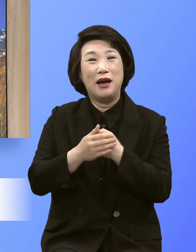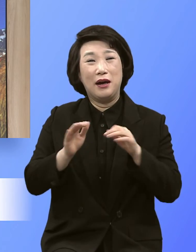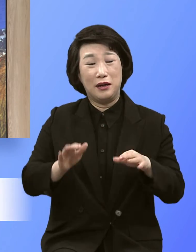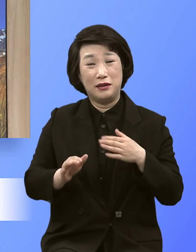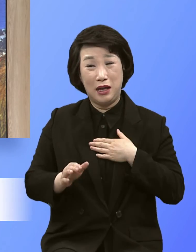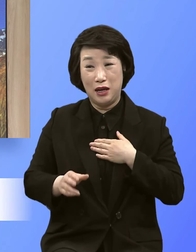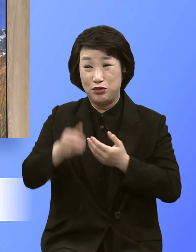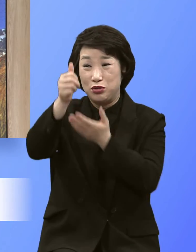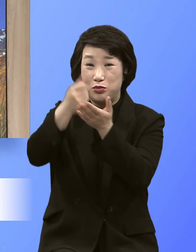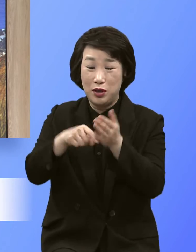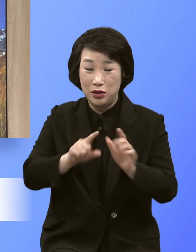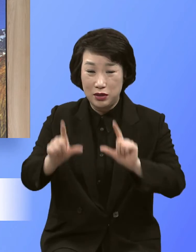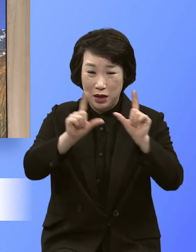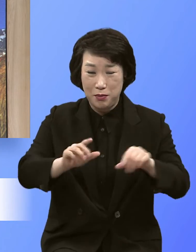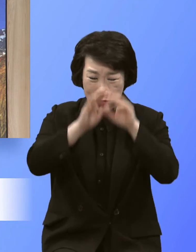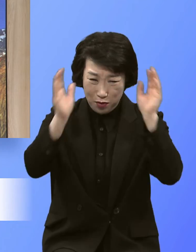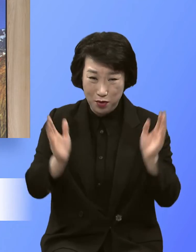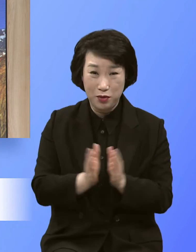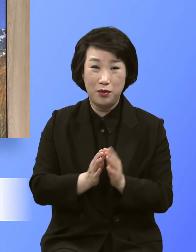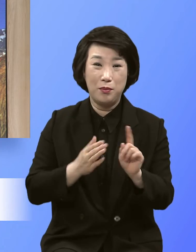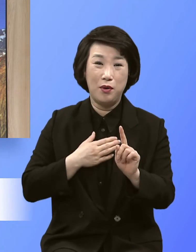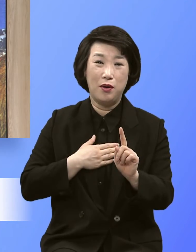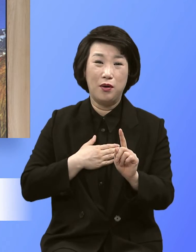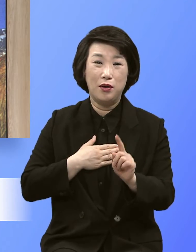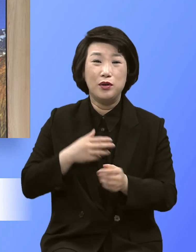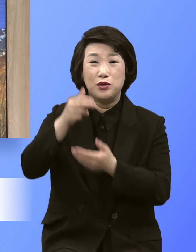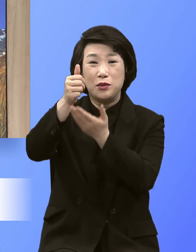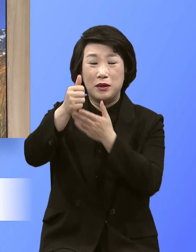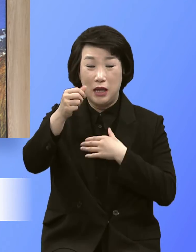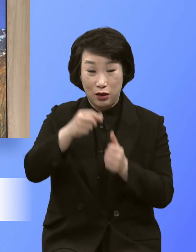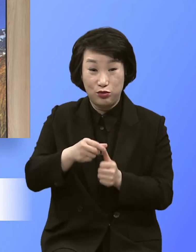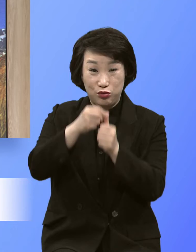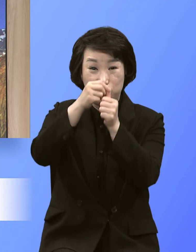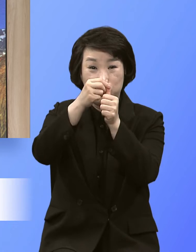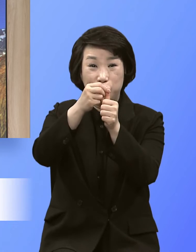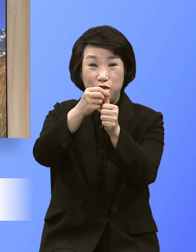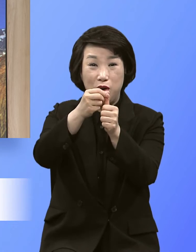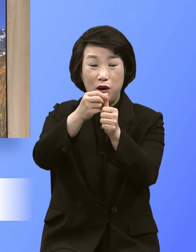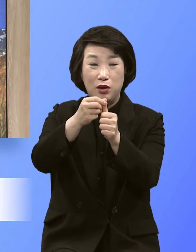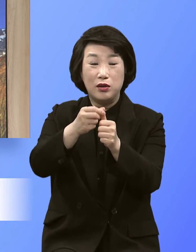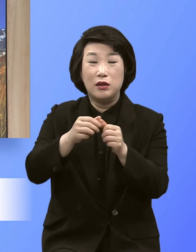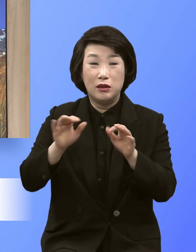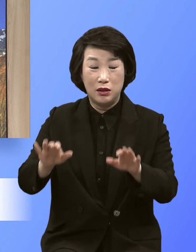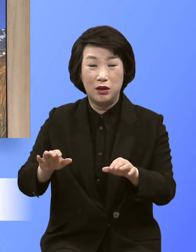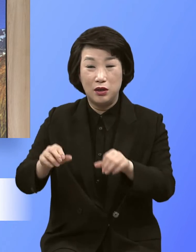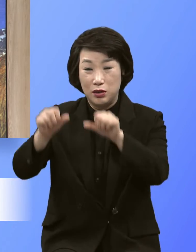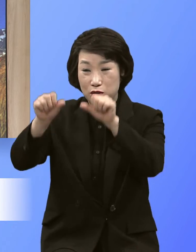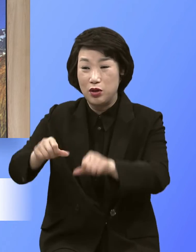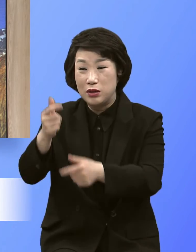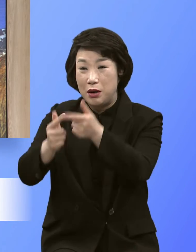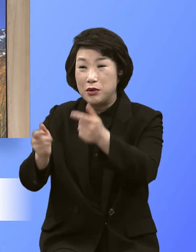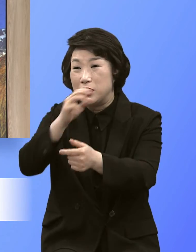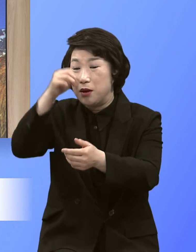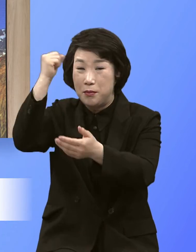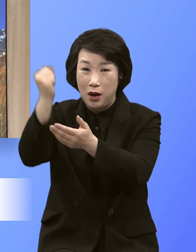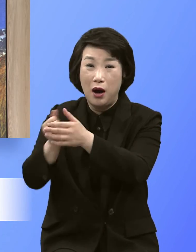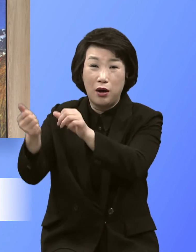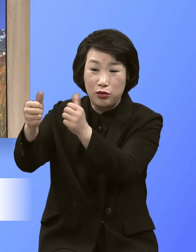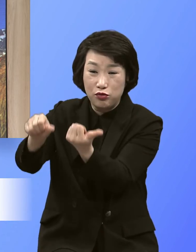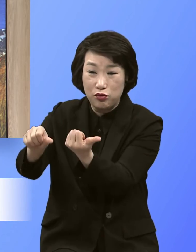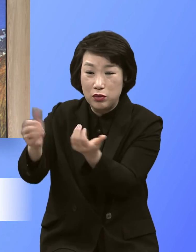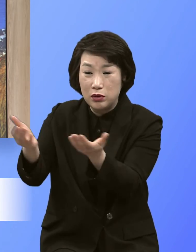내가 주를 위해 산 모든 것들이 다 주님이 날 구원하신 저주의 나무 십자가에 달려 죽은